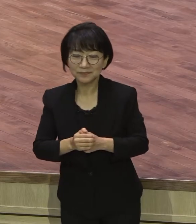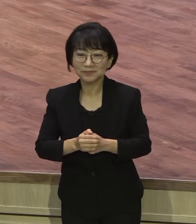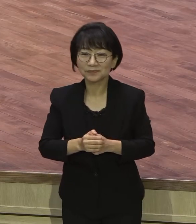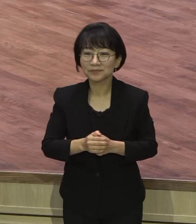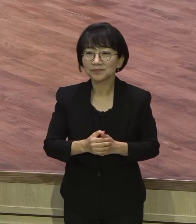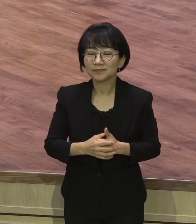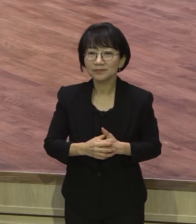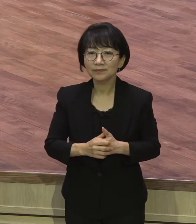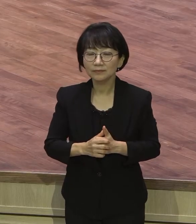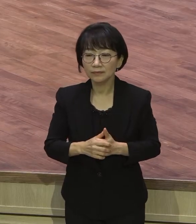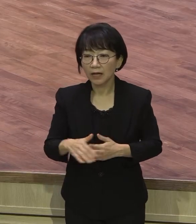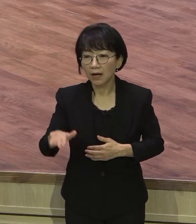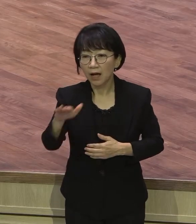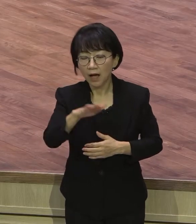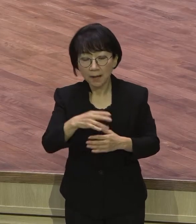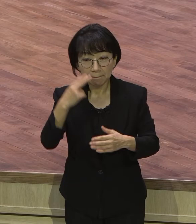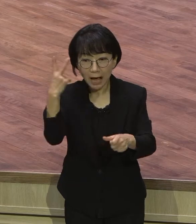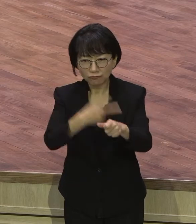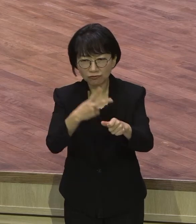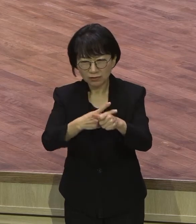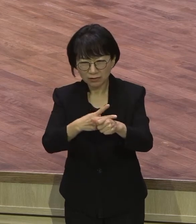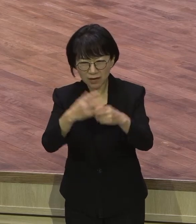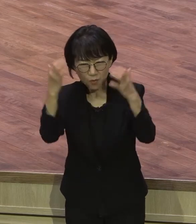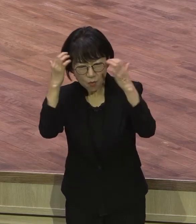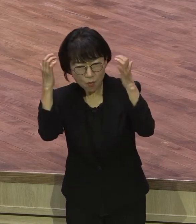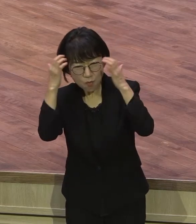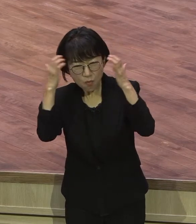이런 고통은요, 우리 상상을 초월해요.